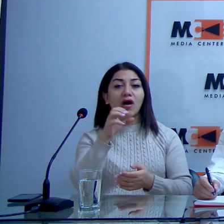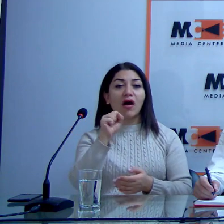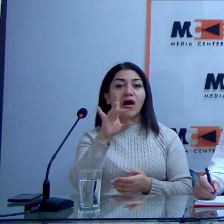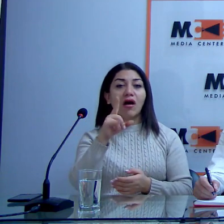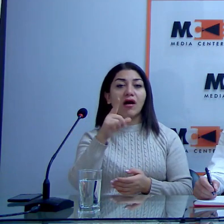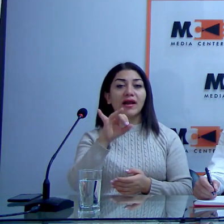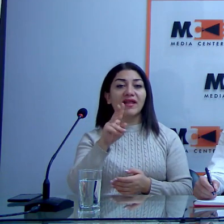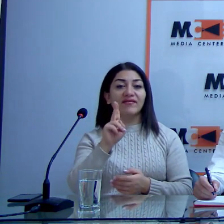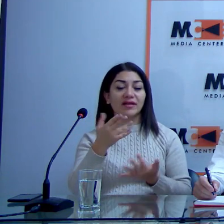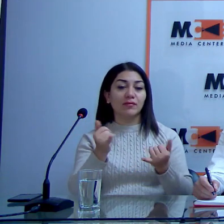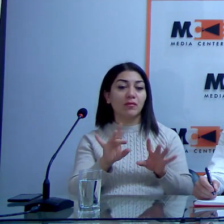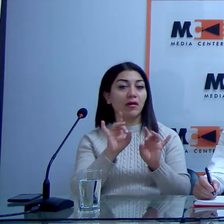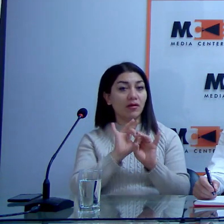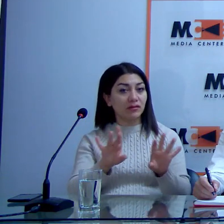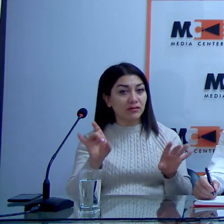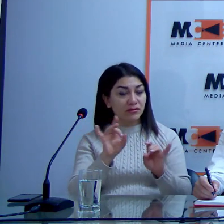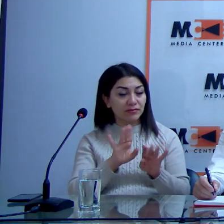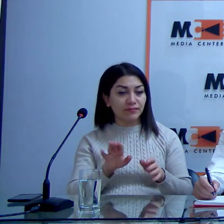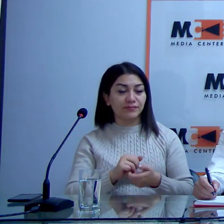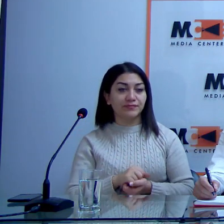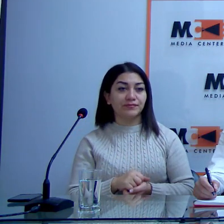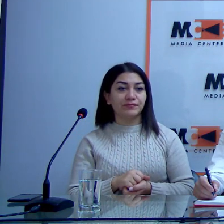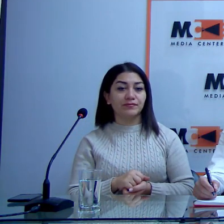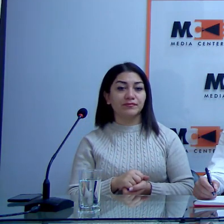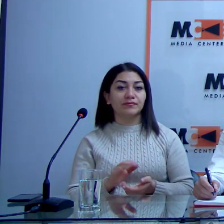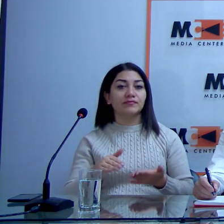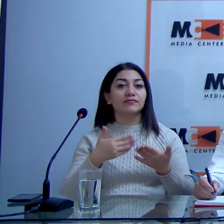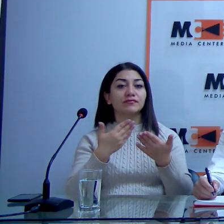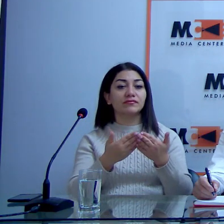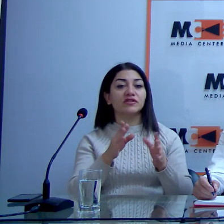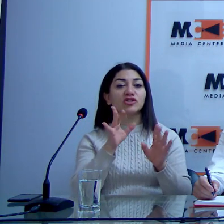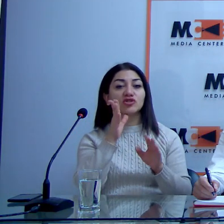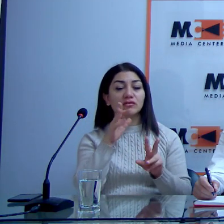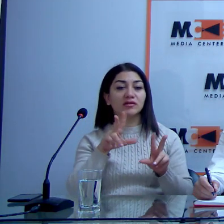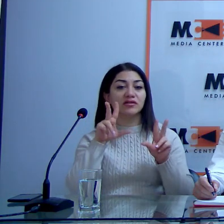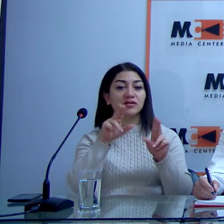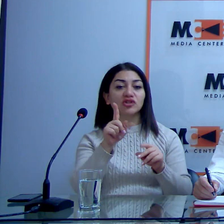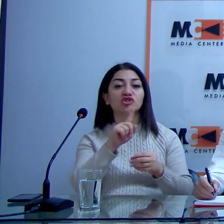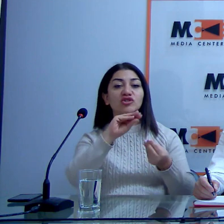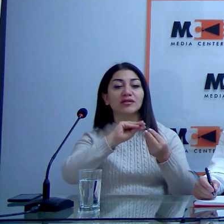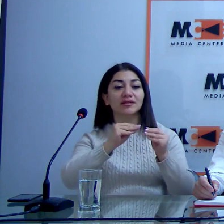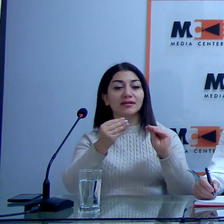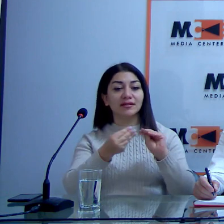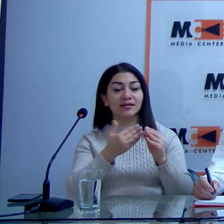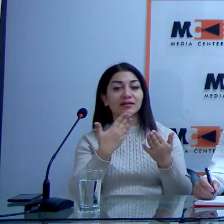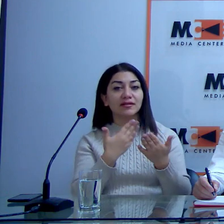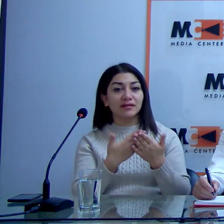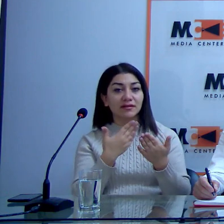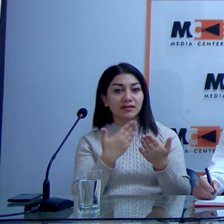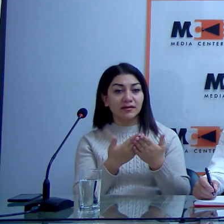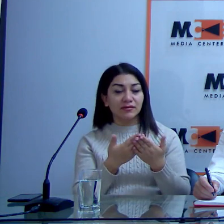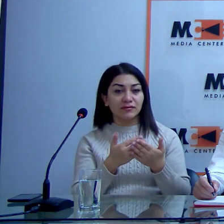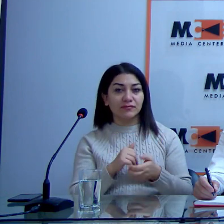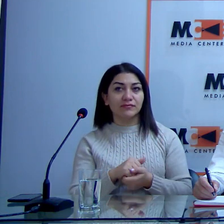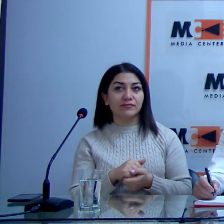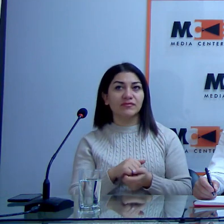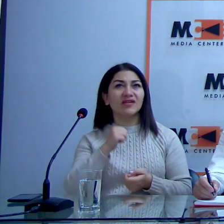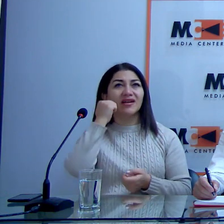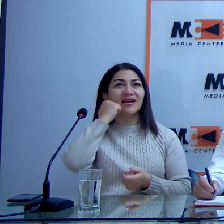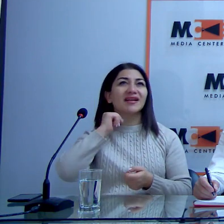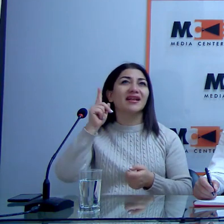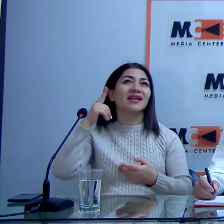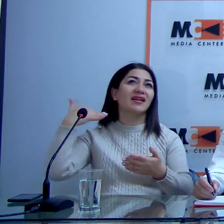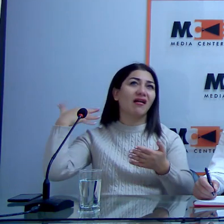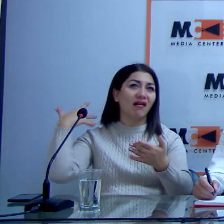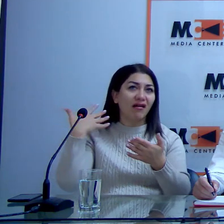նախ ներկայացնեք եւ մասնավորապես ներկայացնելու ընթացքում նշեք, որ խնդիրներն են, որոնք հնուց են, այսպես